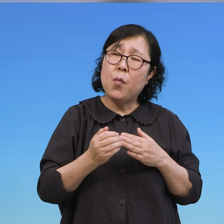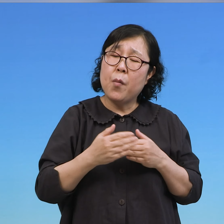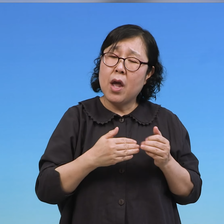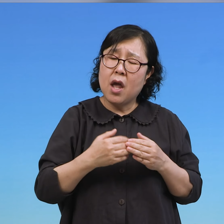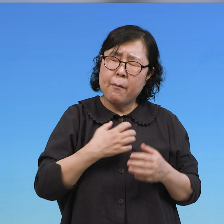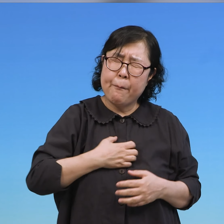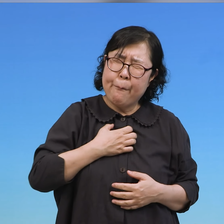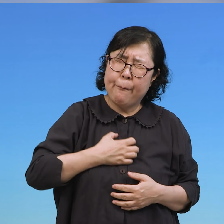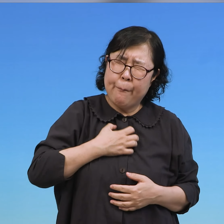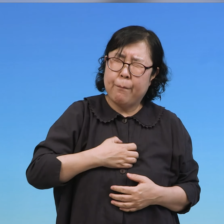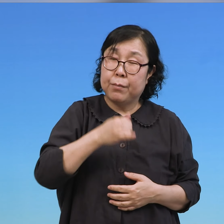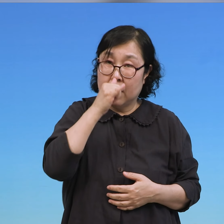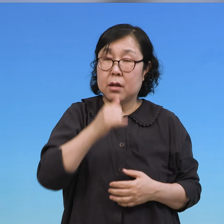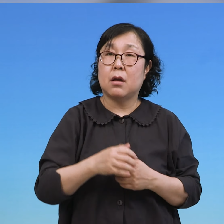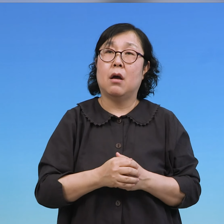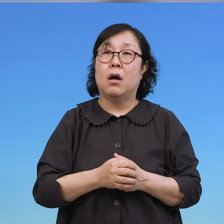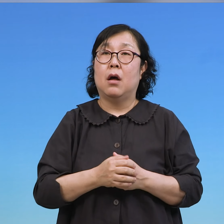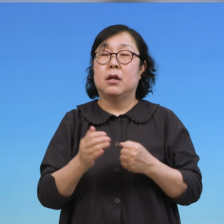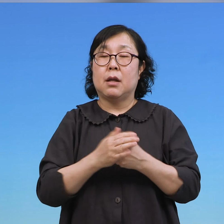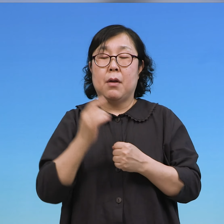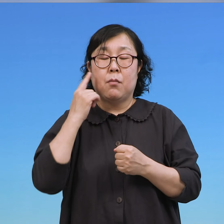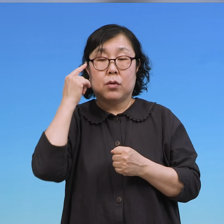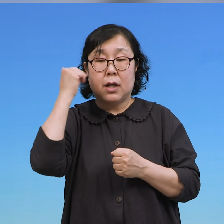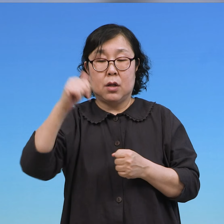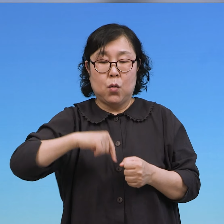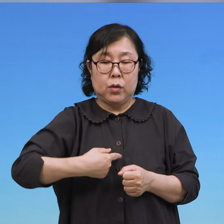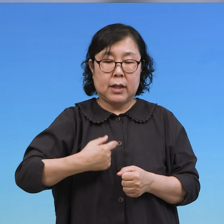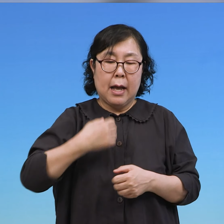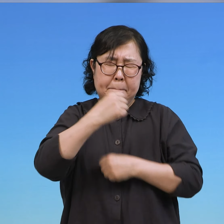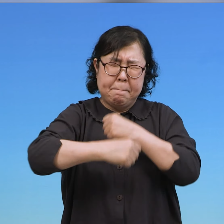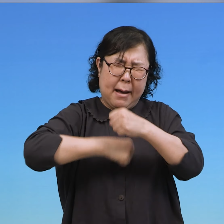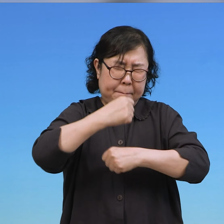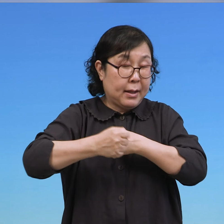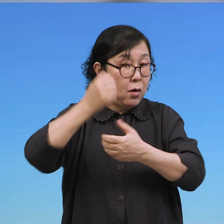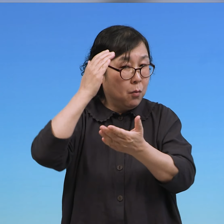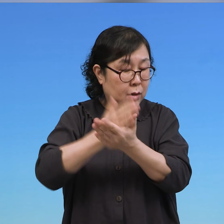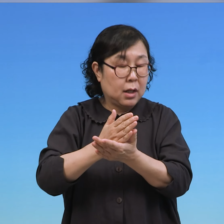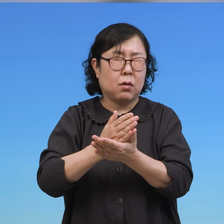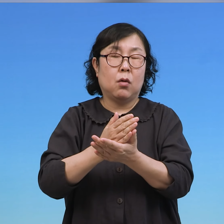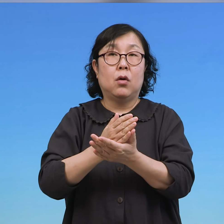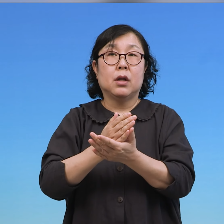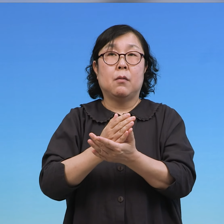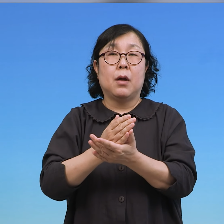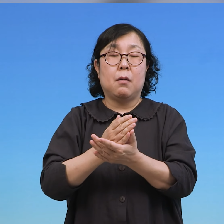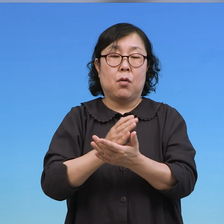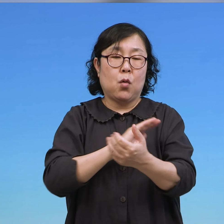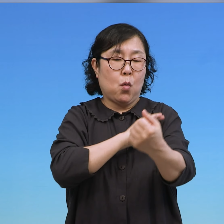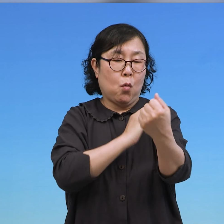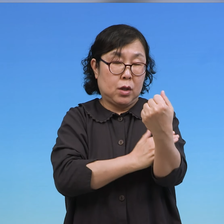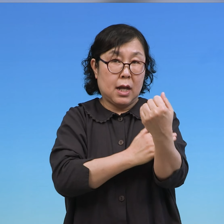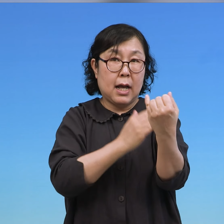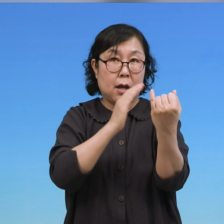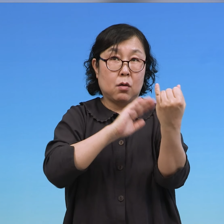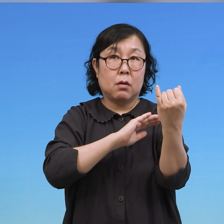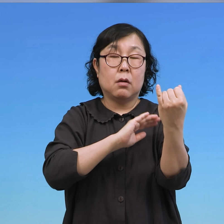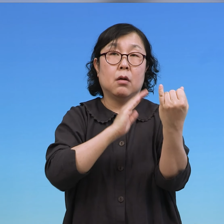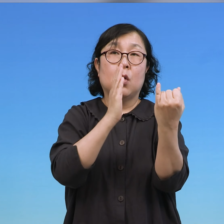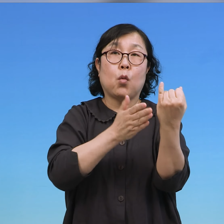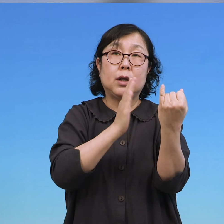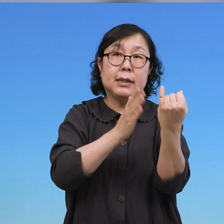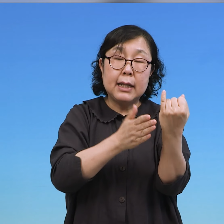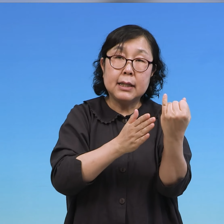겪으면 어떡하냐고. 그래서 이제 목사님 혼자 마음대로 할 수 없고, 장로님 혼자 마음대로 할 수 없고, 뭐 권사님 혼자 마음대로 할